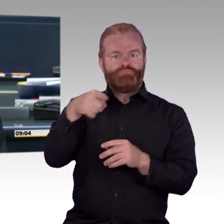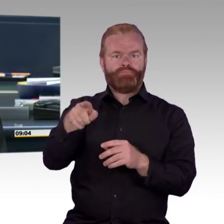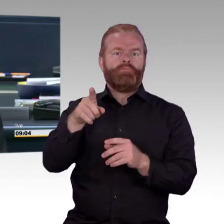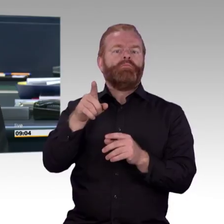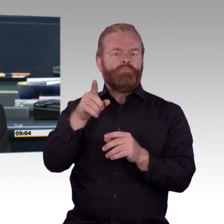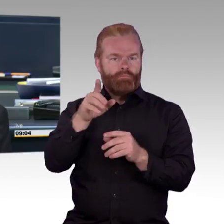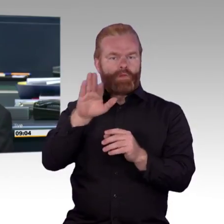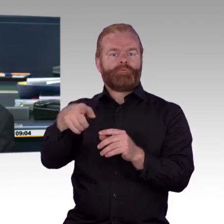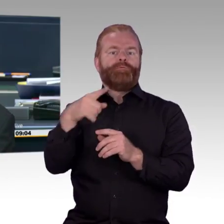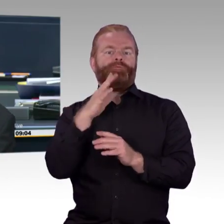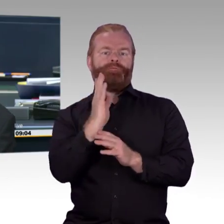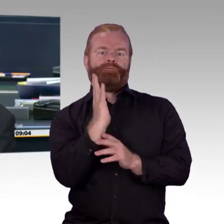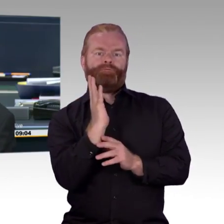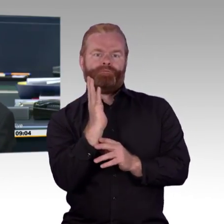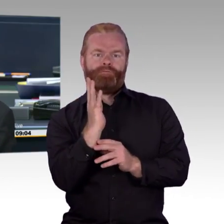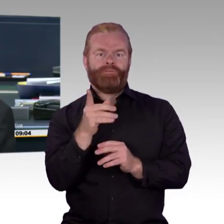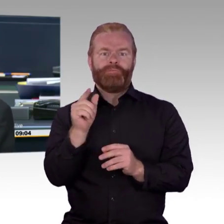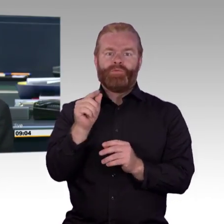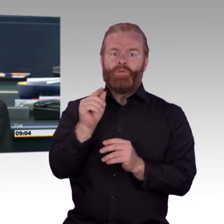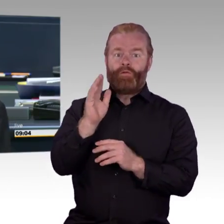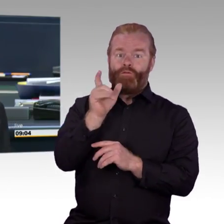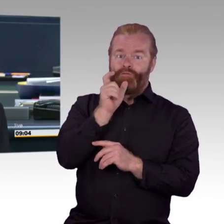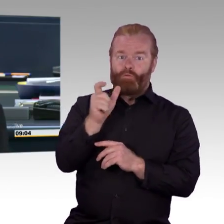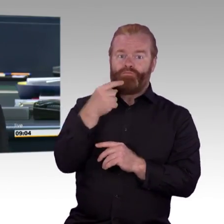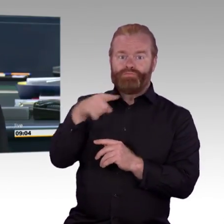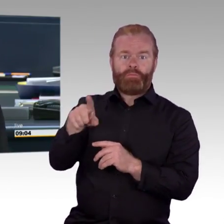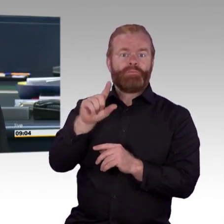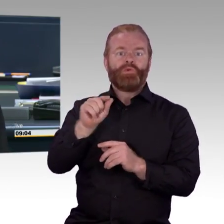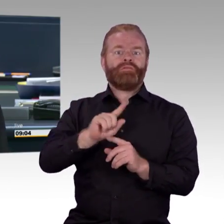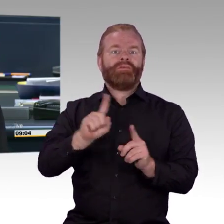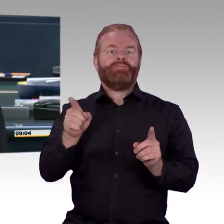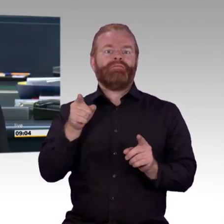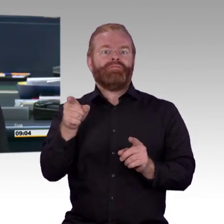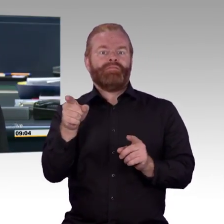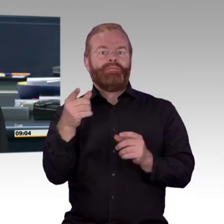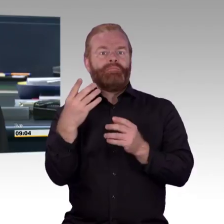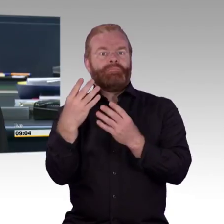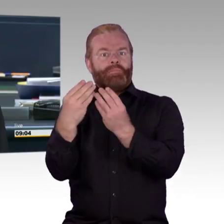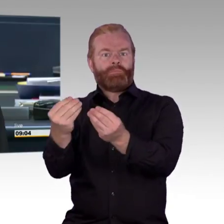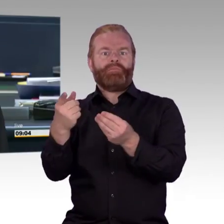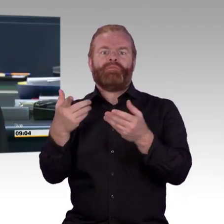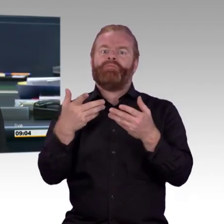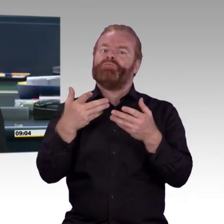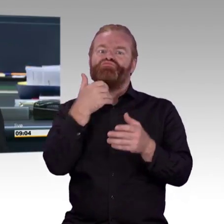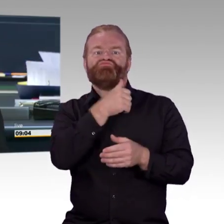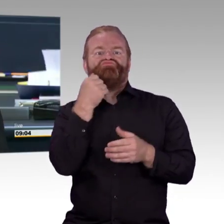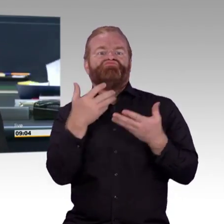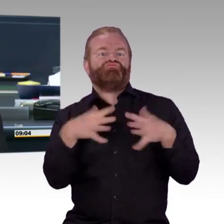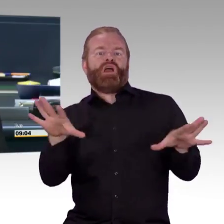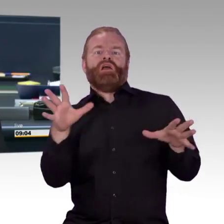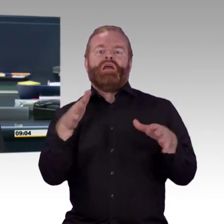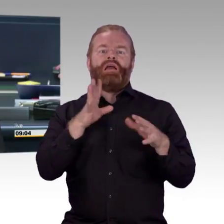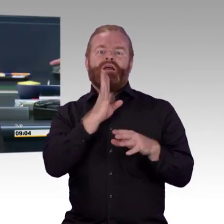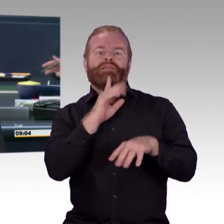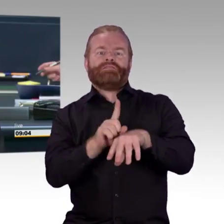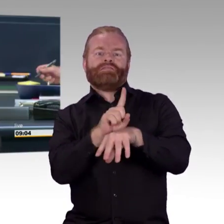Unabhängig davon liegt es in der Kompetenz des Präsidenten, über Schweigeminuten und Gedenkworte im Plenum zu entscheiden, denn er vertritt